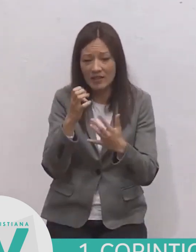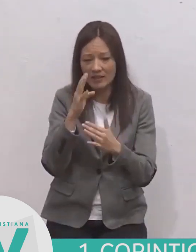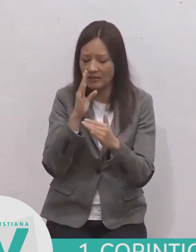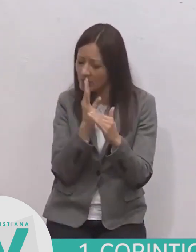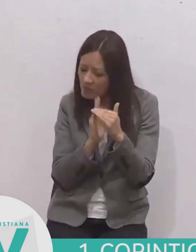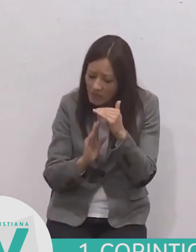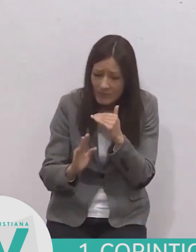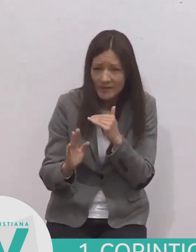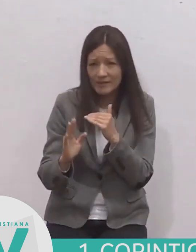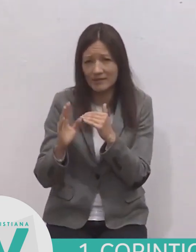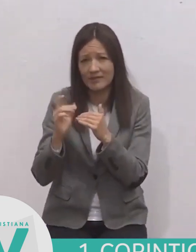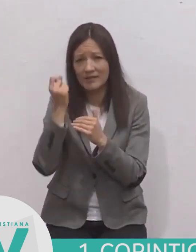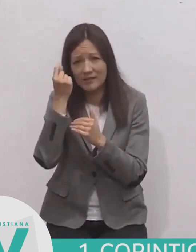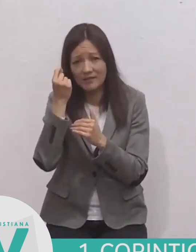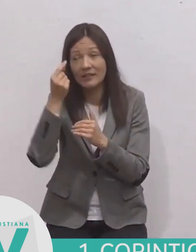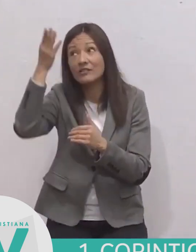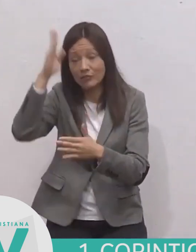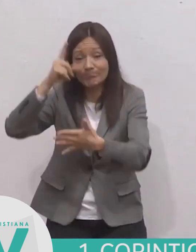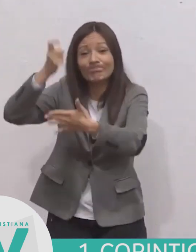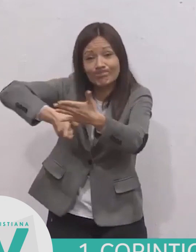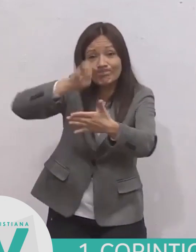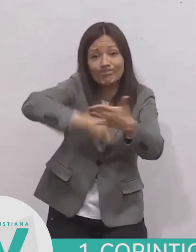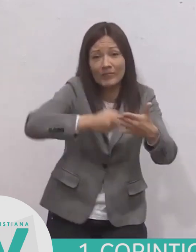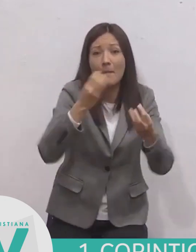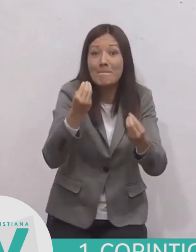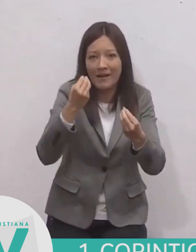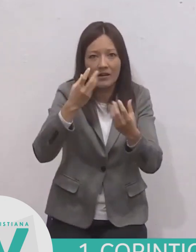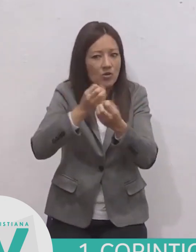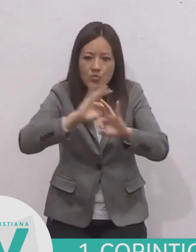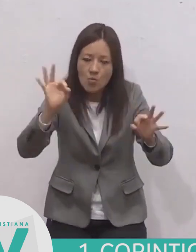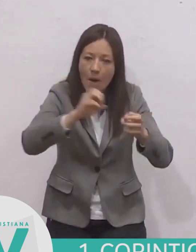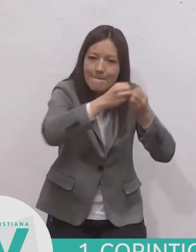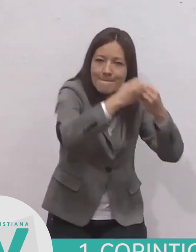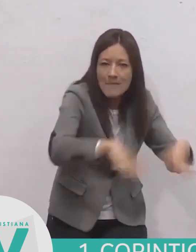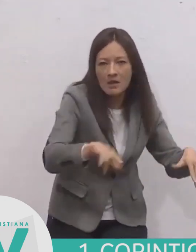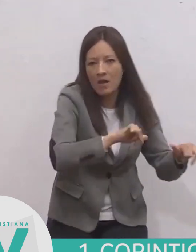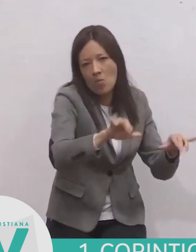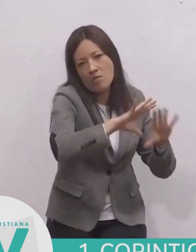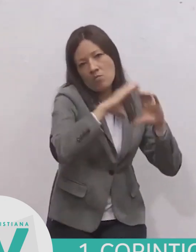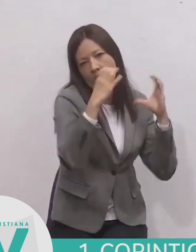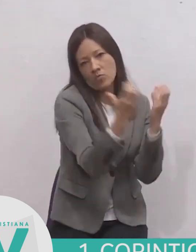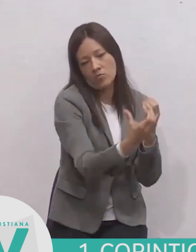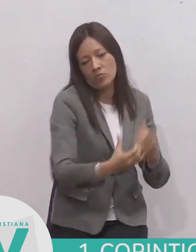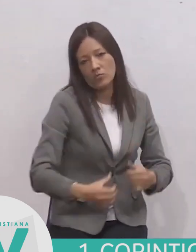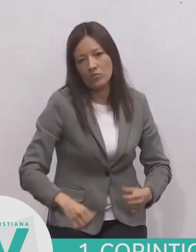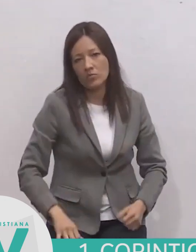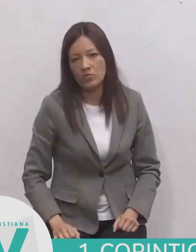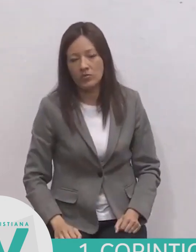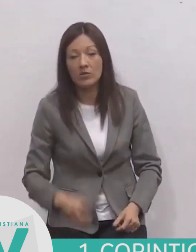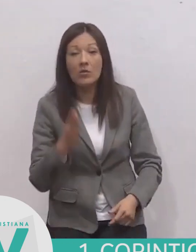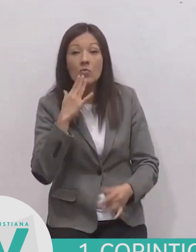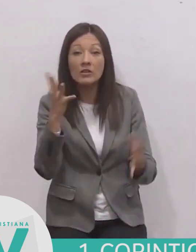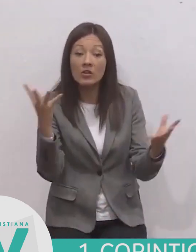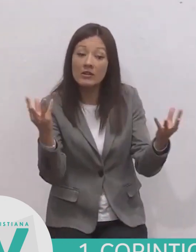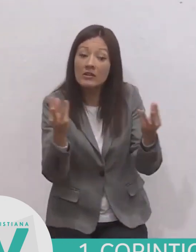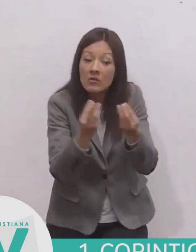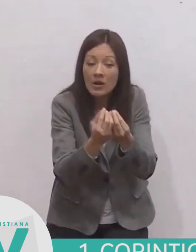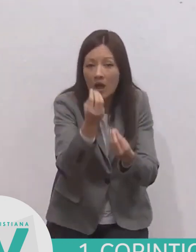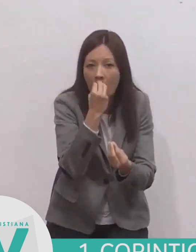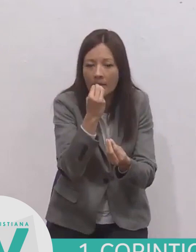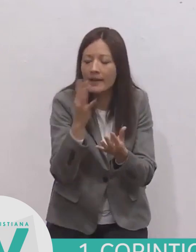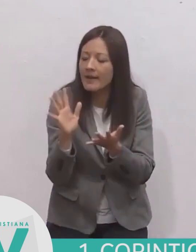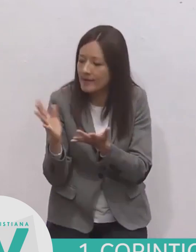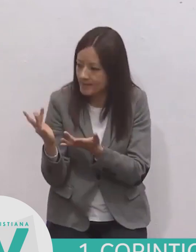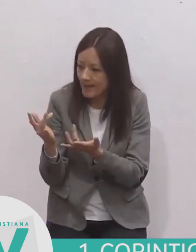cabeza. Estamos siendo castigados para que no nos perdamos con el mundo. Así que, hermanos míos, cuando reuníais a comer, esperaos unos a